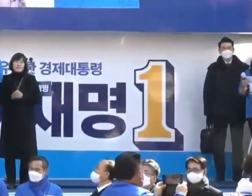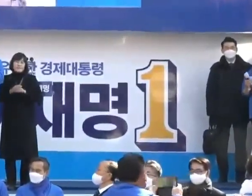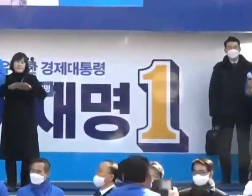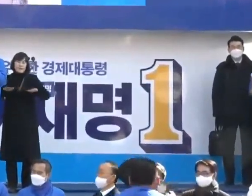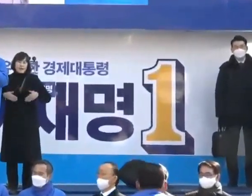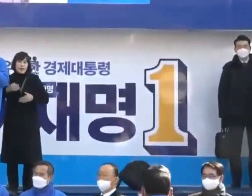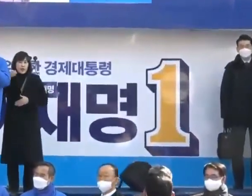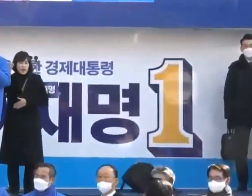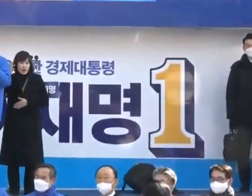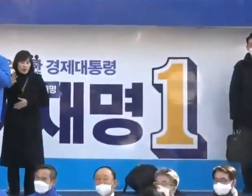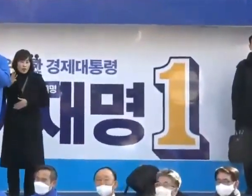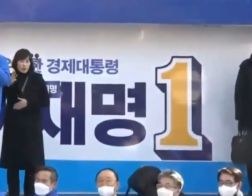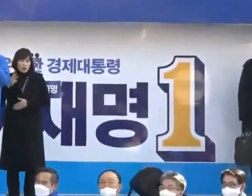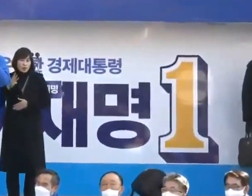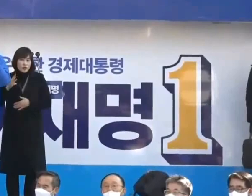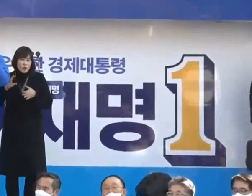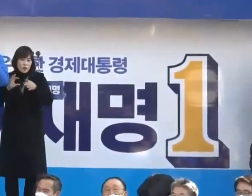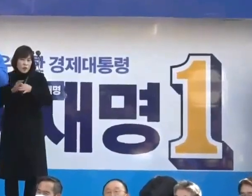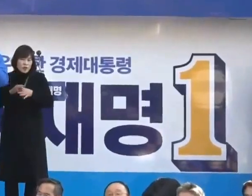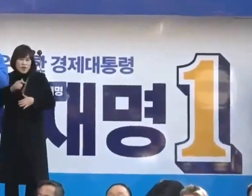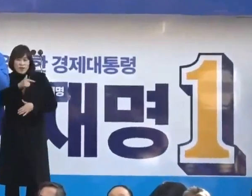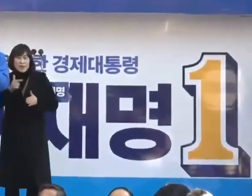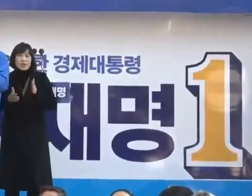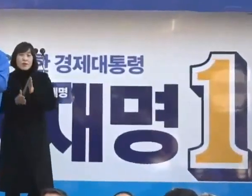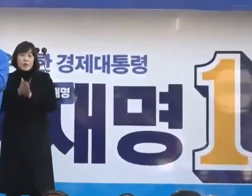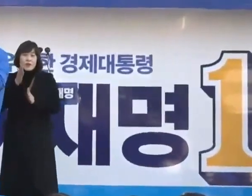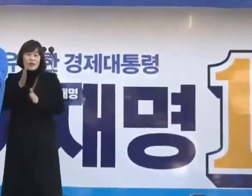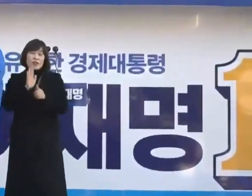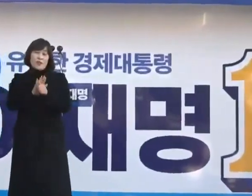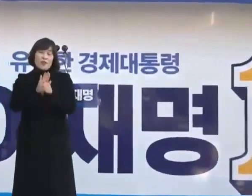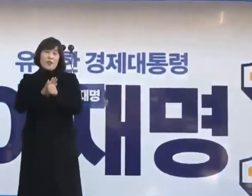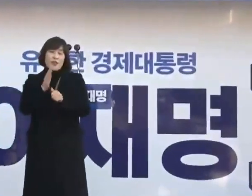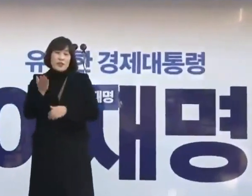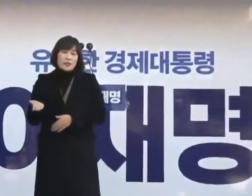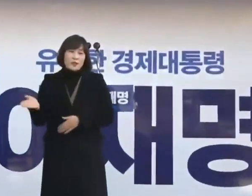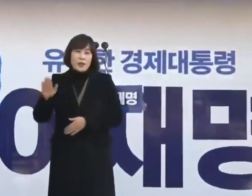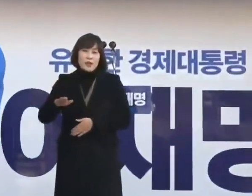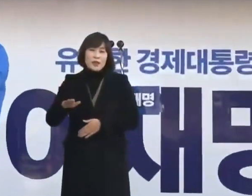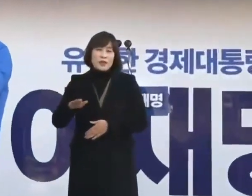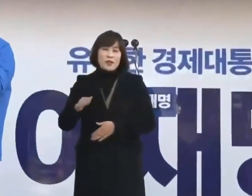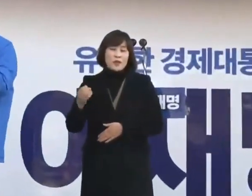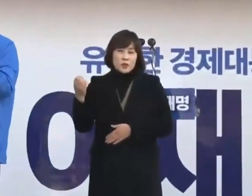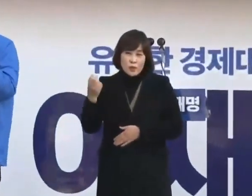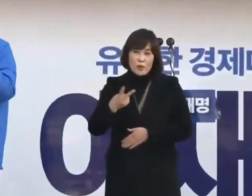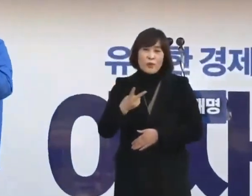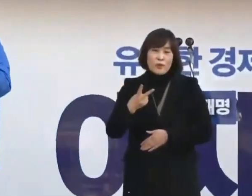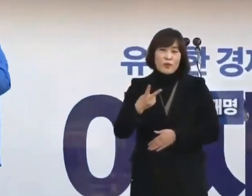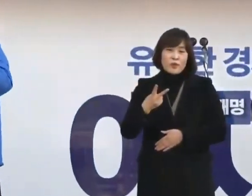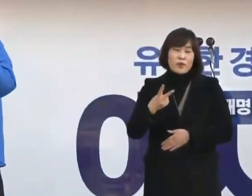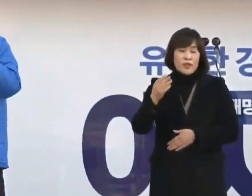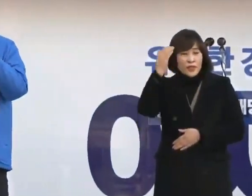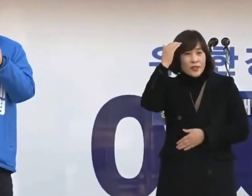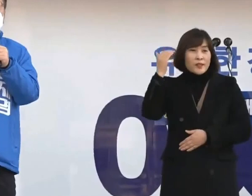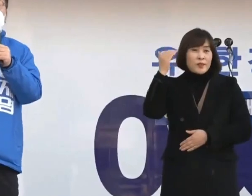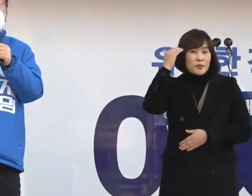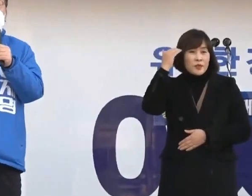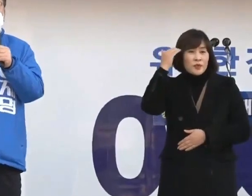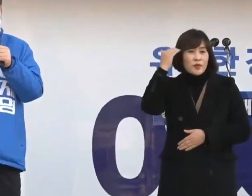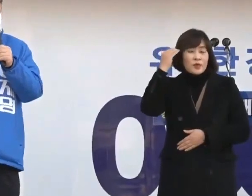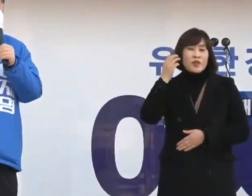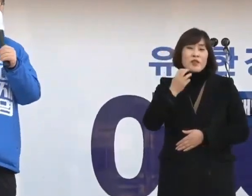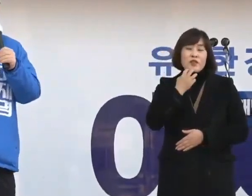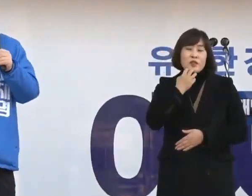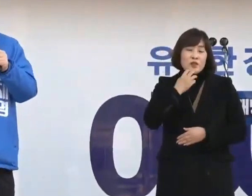전남 광주를 묶는 메가시티 지원하겠지만 이걸 넘어서서 이제 대한민국은